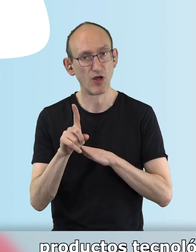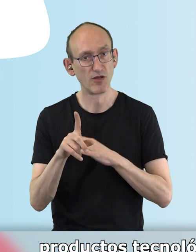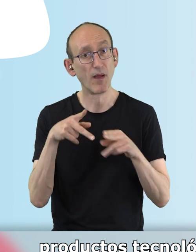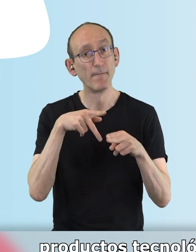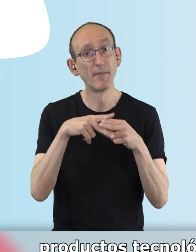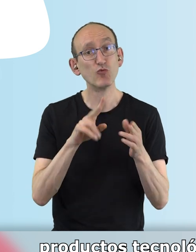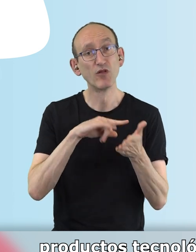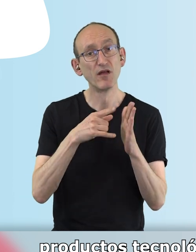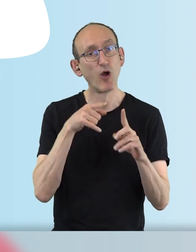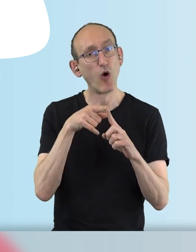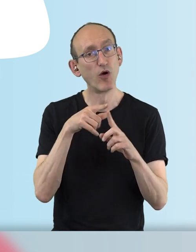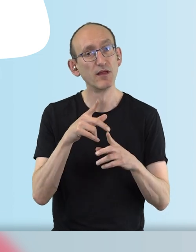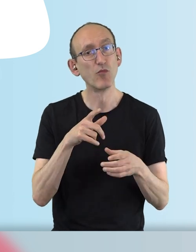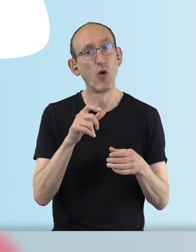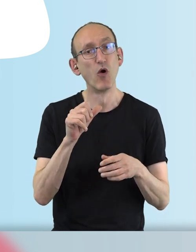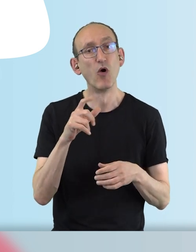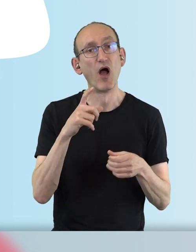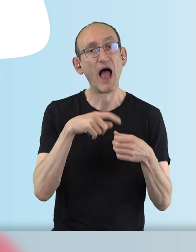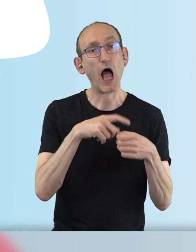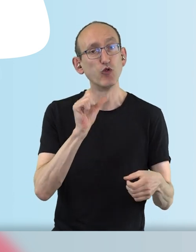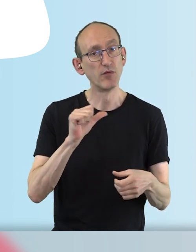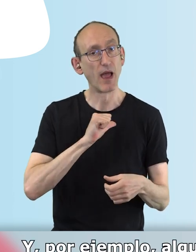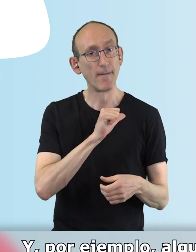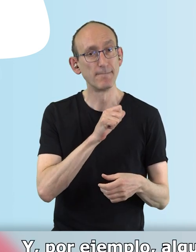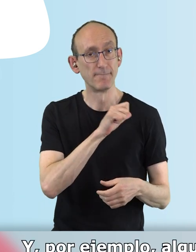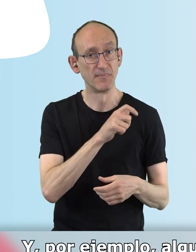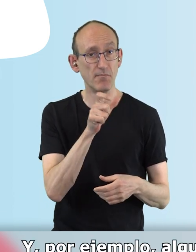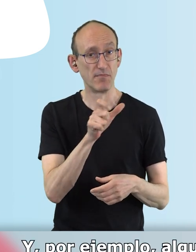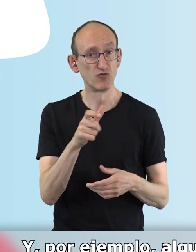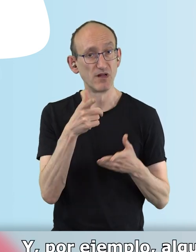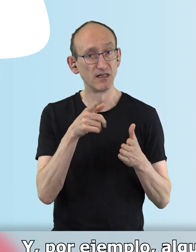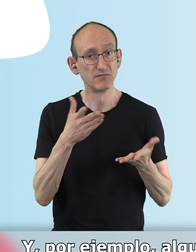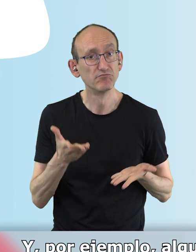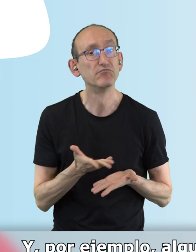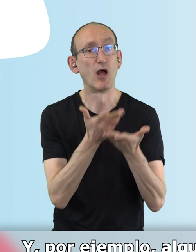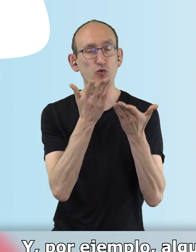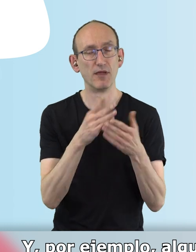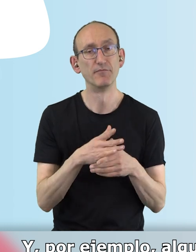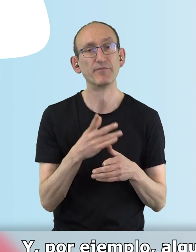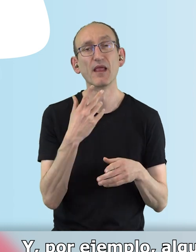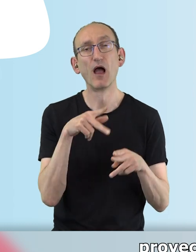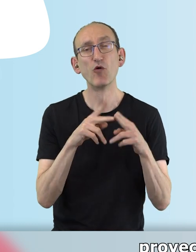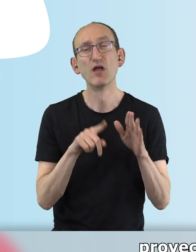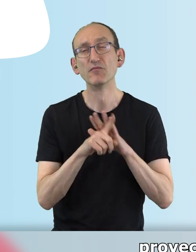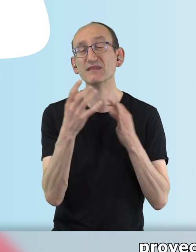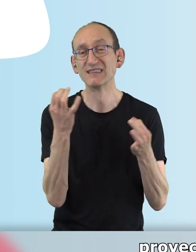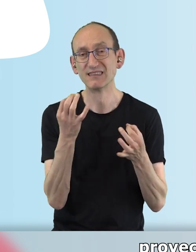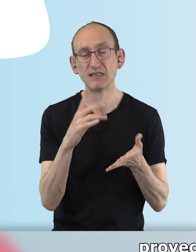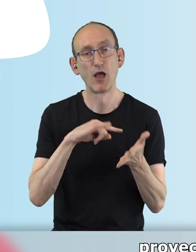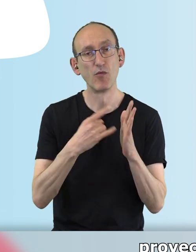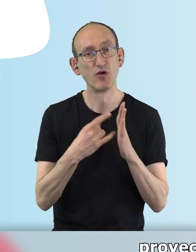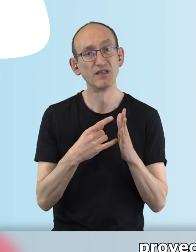productos tecnológicos dirigidos a facilitar la autonomía de las personas. Y, por ejemplo, algunas de las cosas que se están desarrollando, pues proyectos